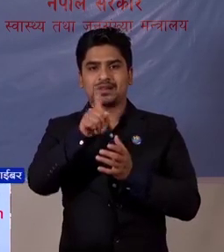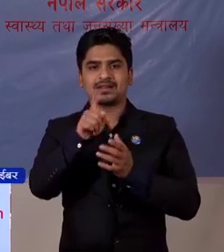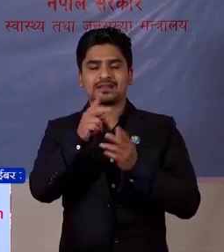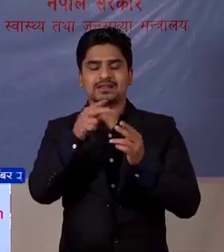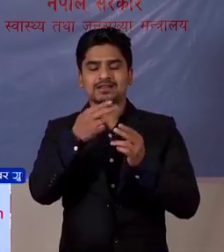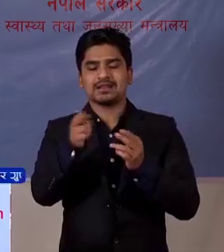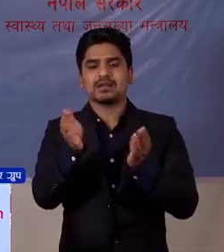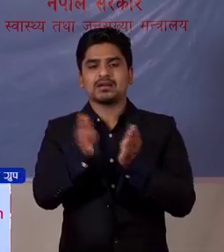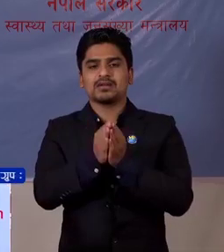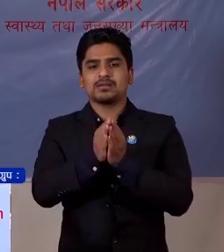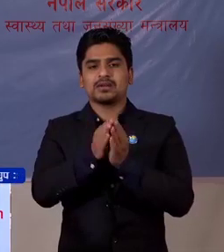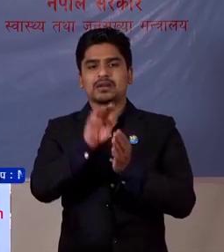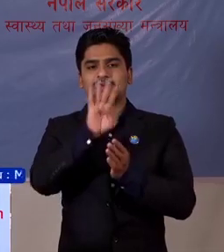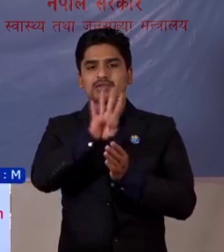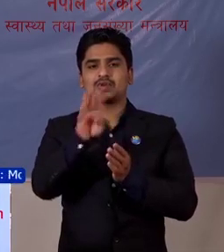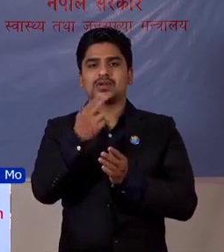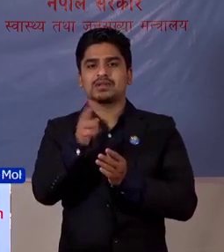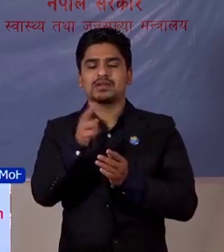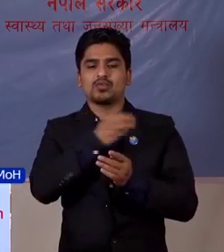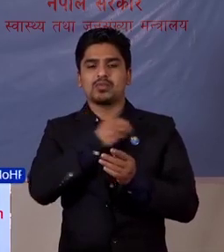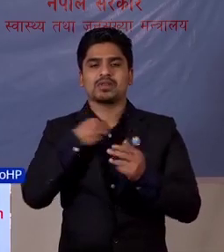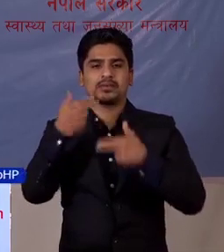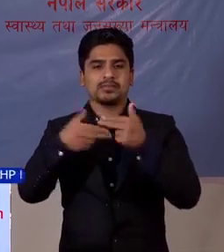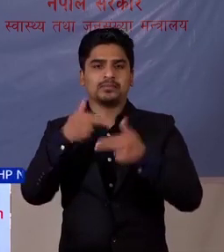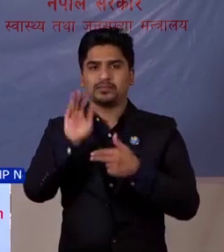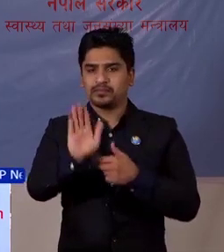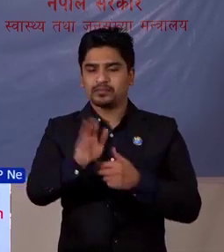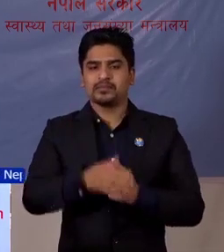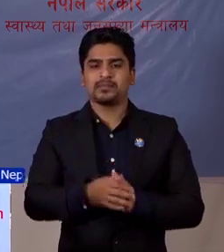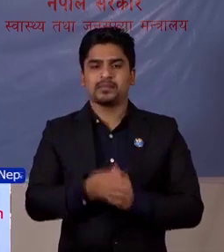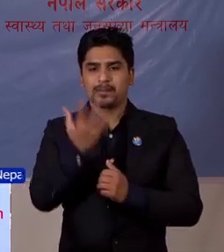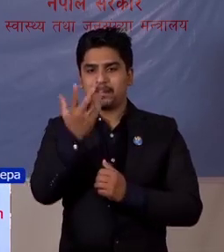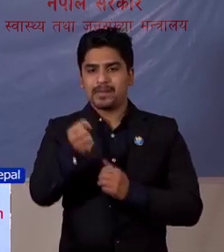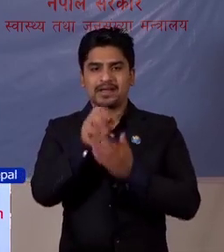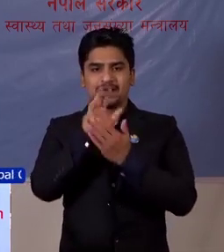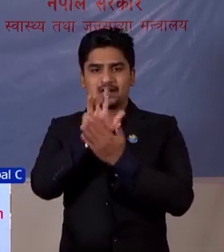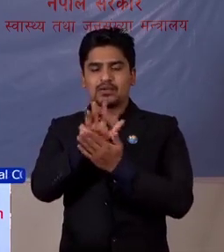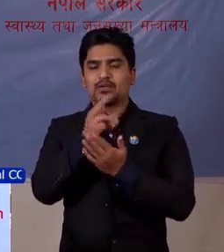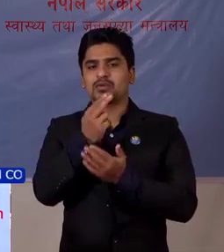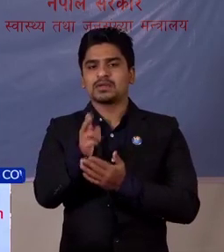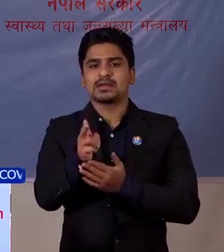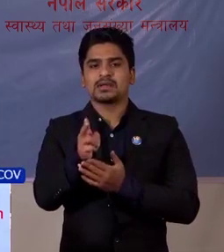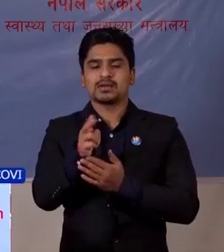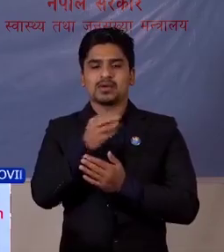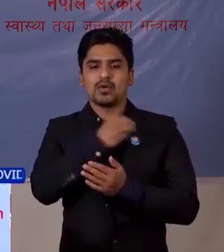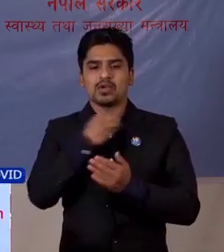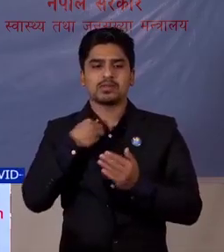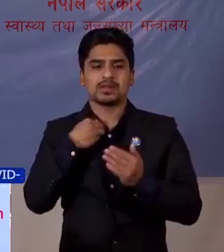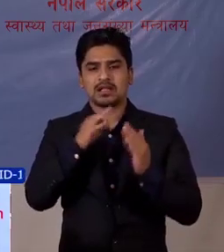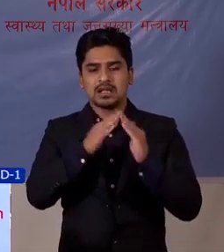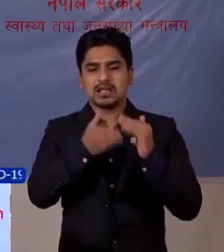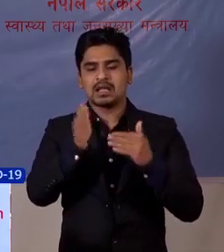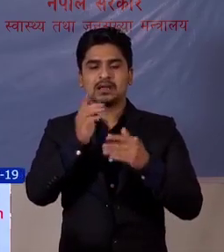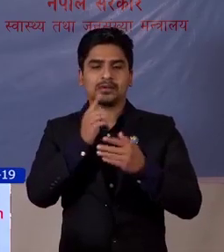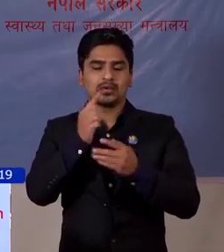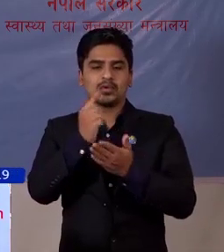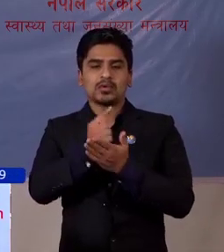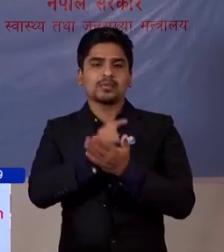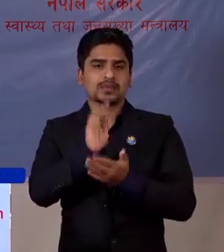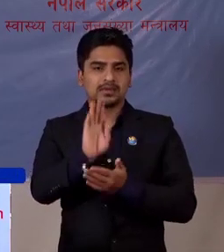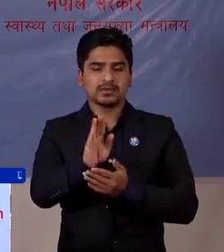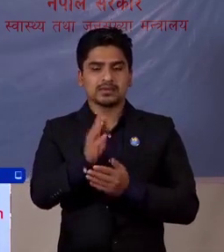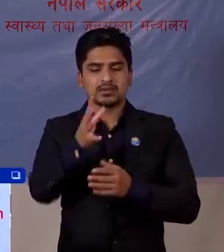31 गरी कुल 44 को उपचार भइरहेको छ। बाँकी 9 चाहिँ अस्पताल ल्याउँदै गरेको अवस्था छ र